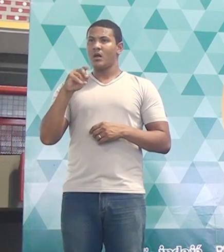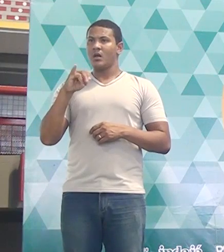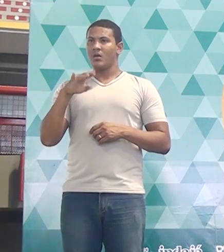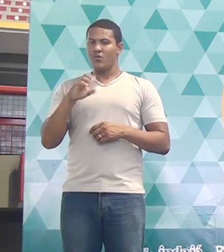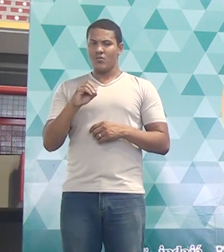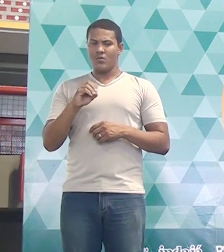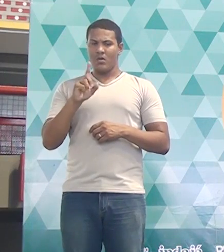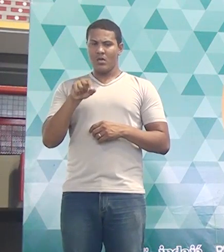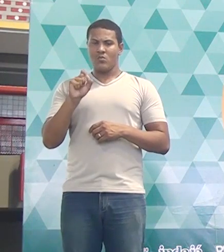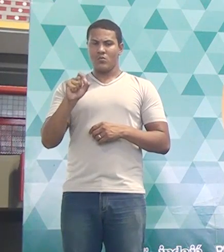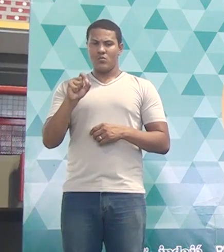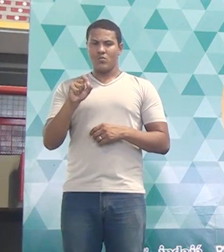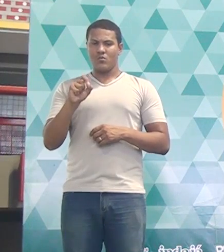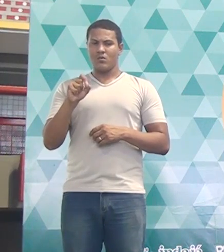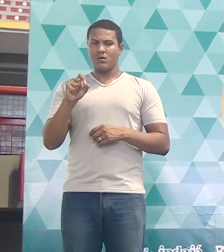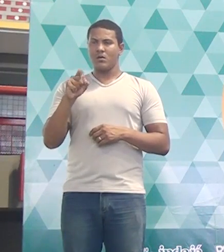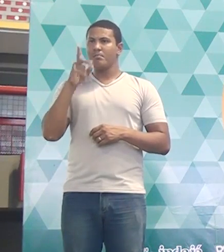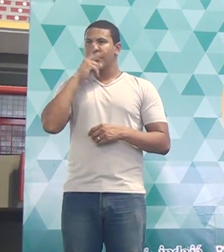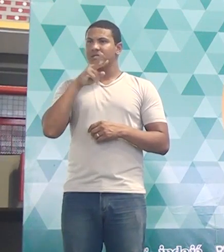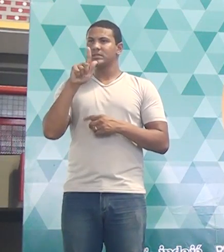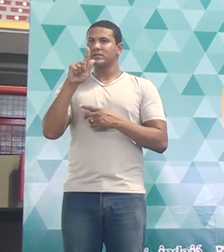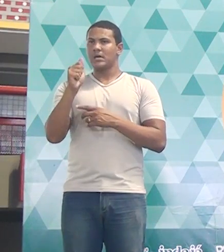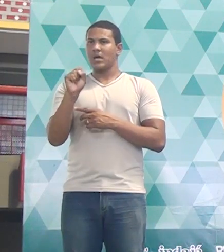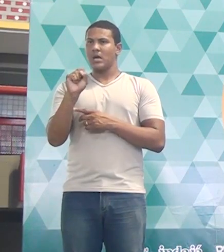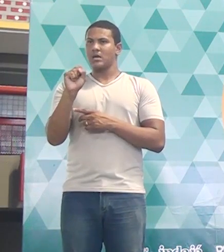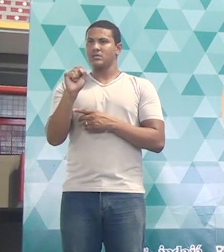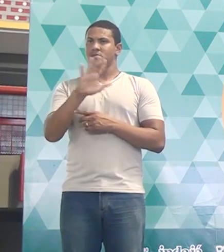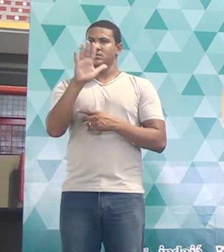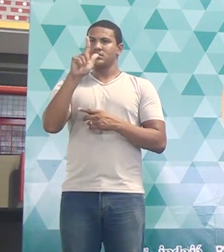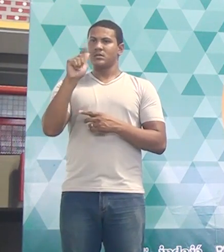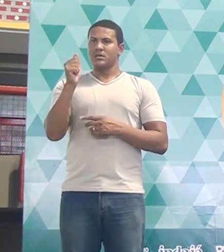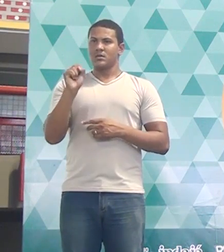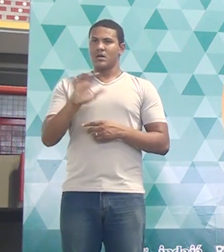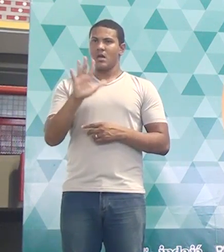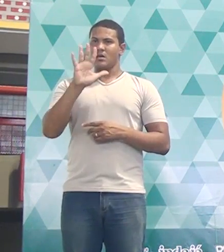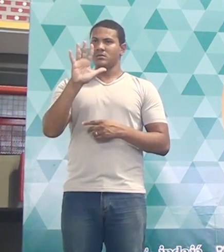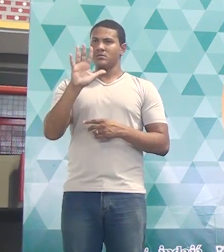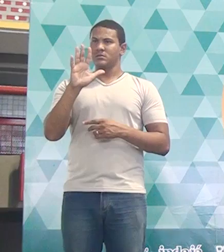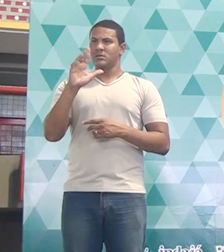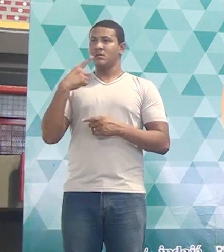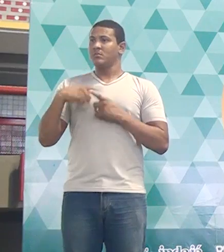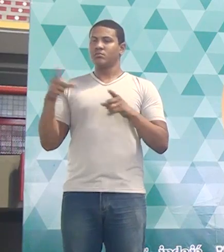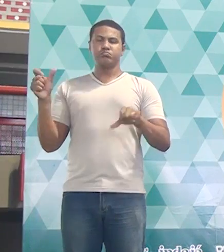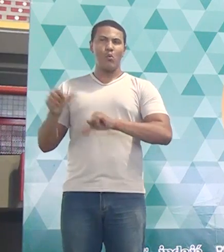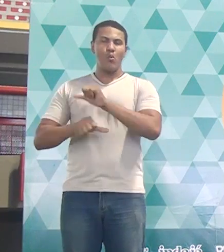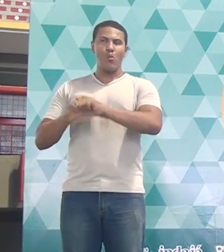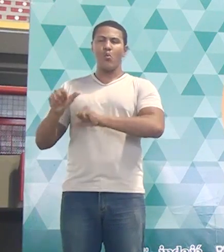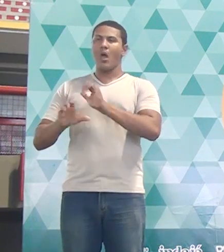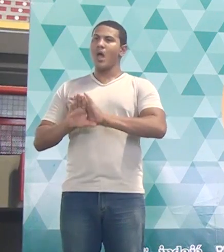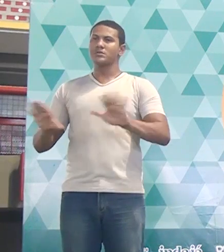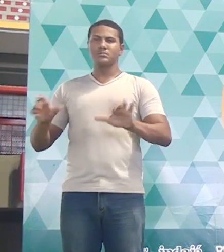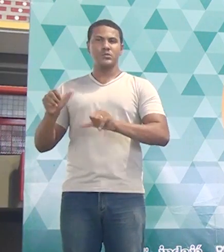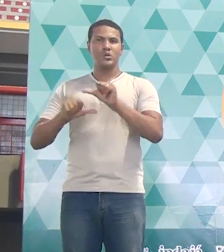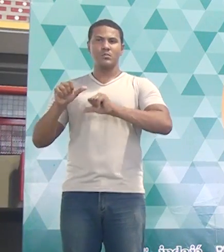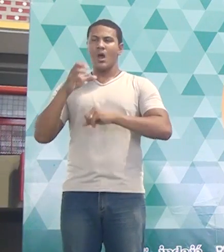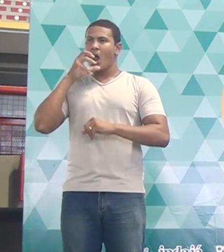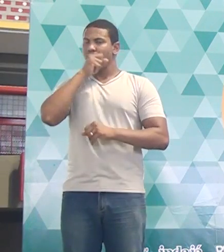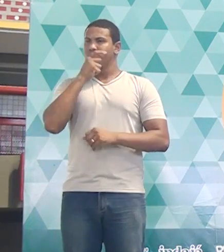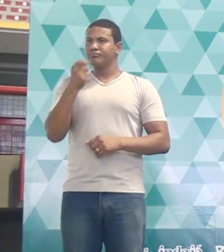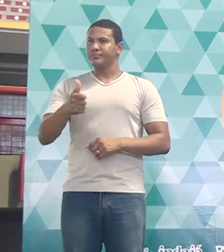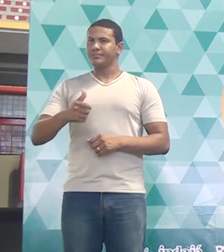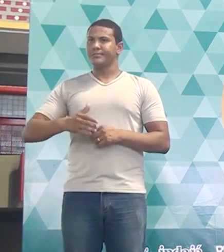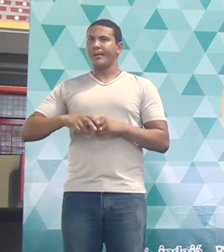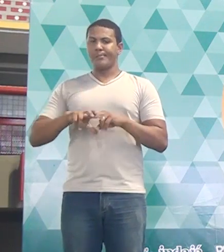sulfídrico exatamente, e sim como gás sulfídrico. Ele já passou para o estado gasoso, de tão volátil que ele é. E esse ácido ele é